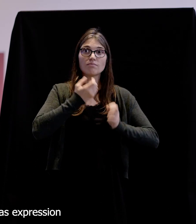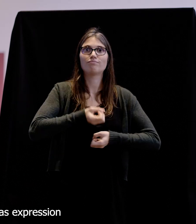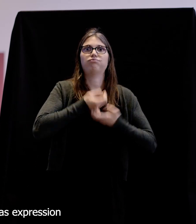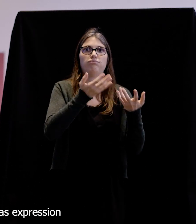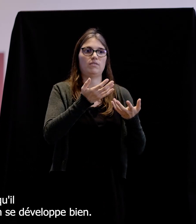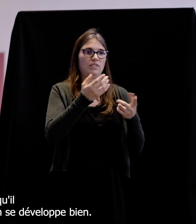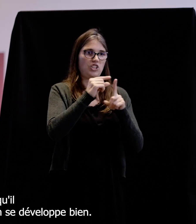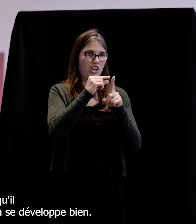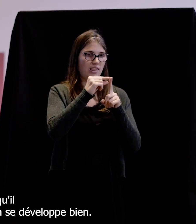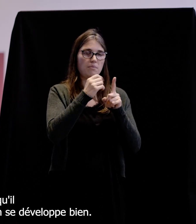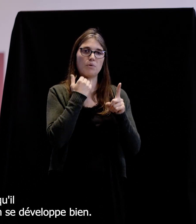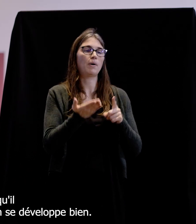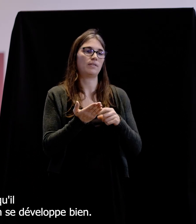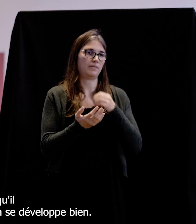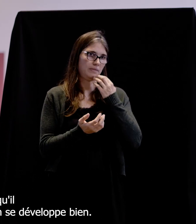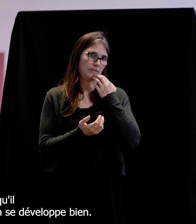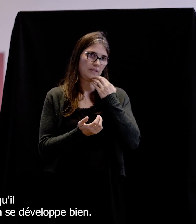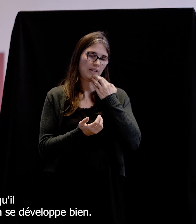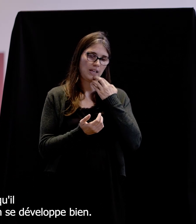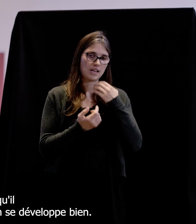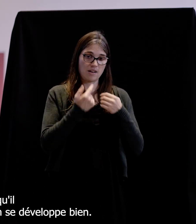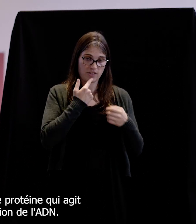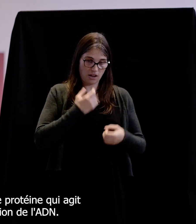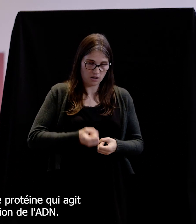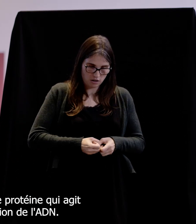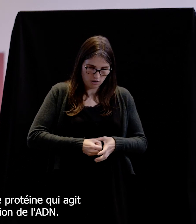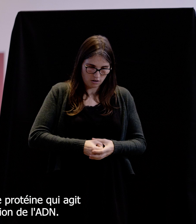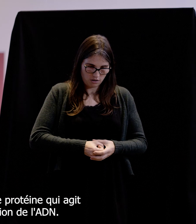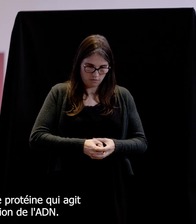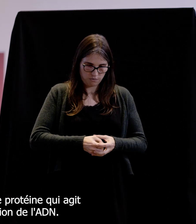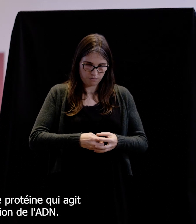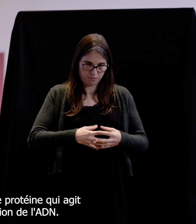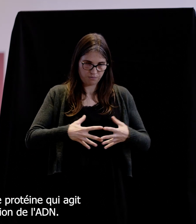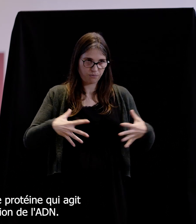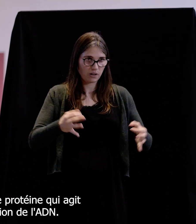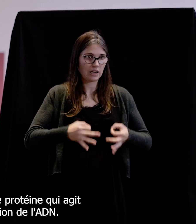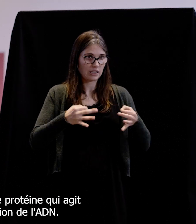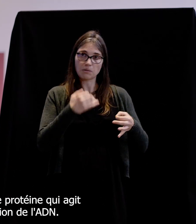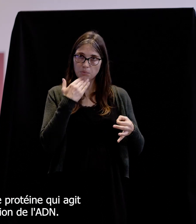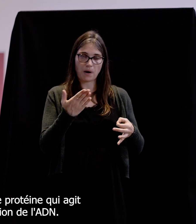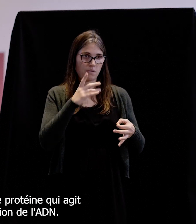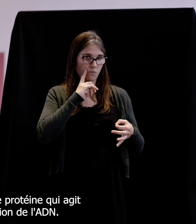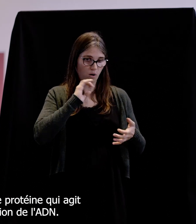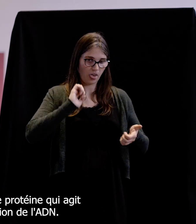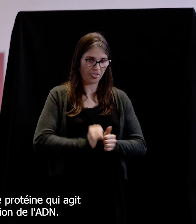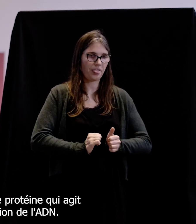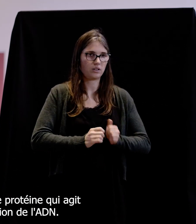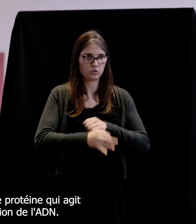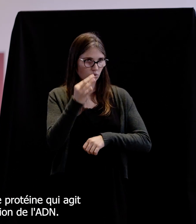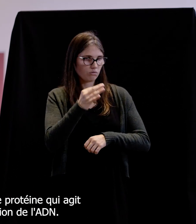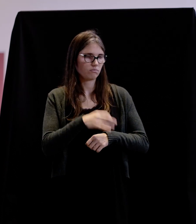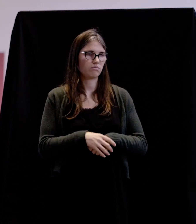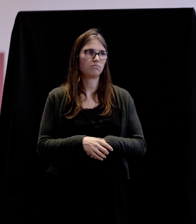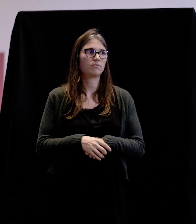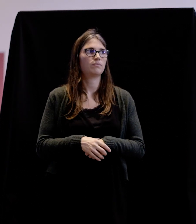expression de ce qu'il faut pour que l'embryon se développe bien. Vous comprenez ? C'est une protéine qui agit sur la conformation